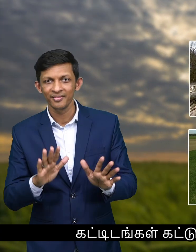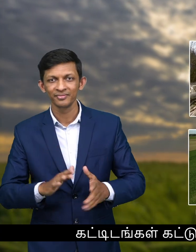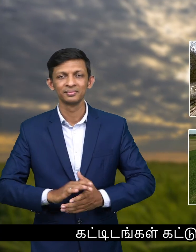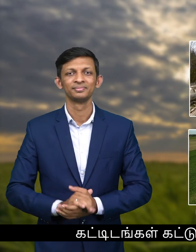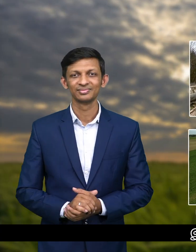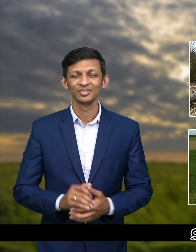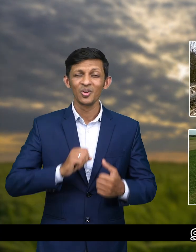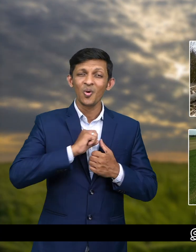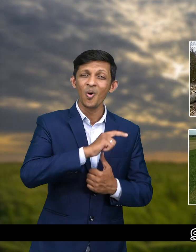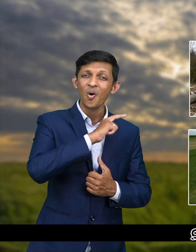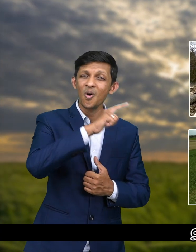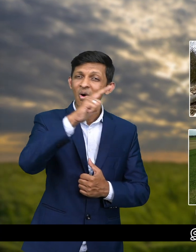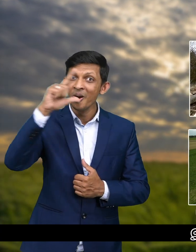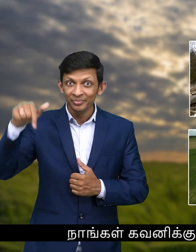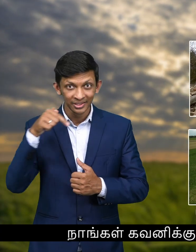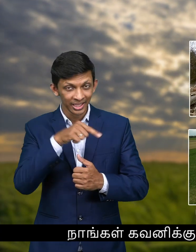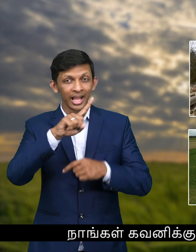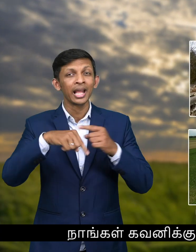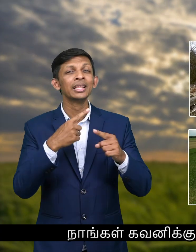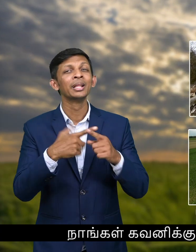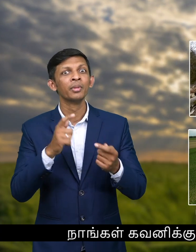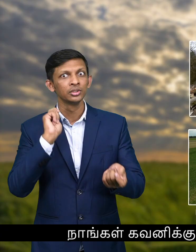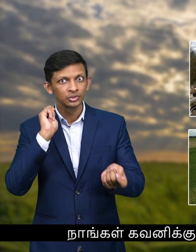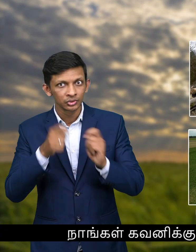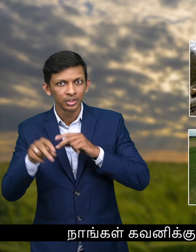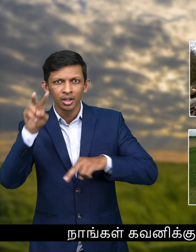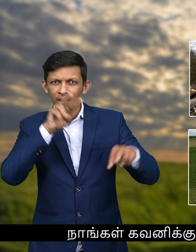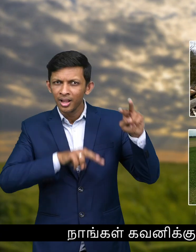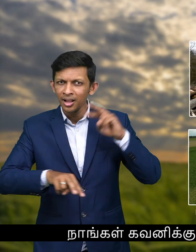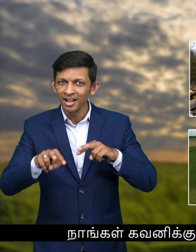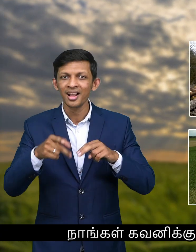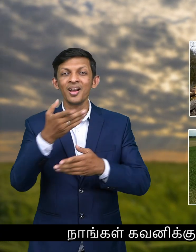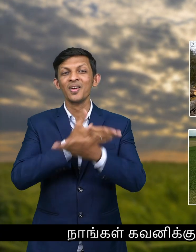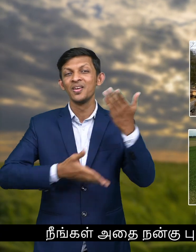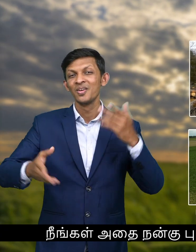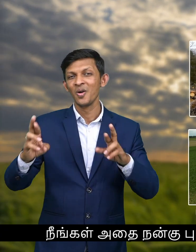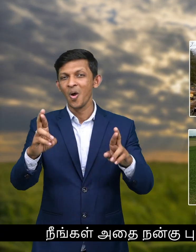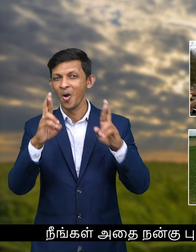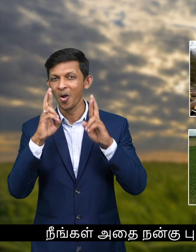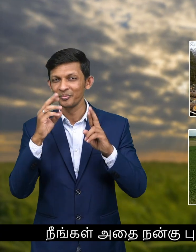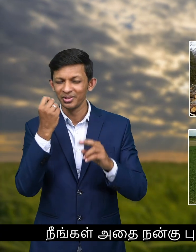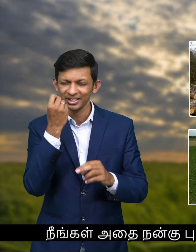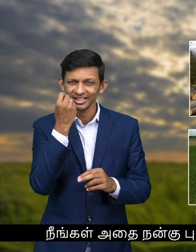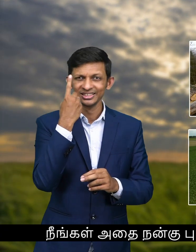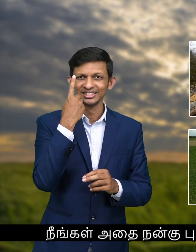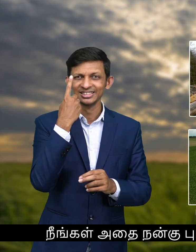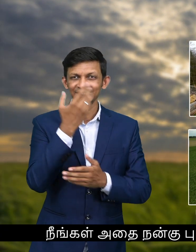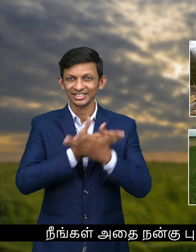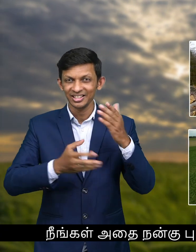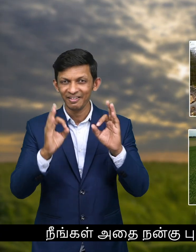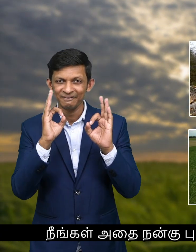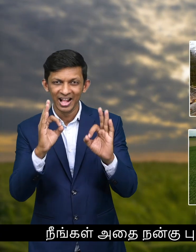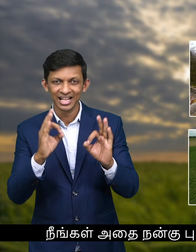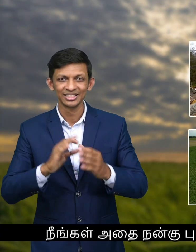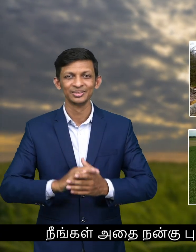நிகழாது. இவை அனைத்தும் நாம் கவனிக்கும் மாற்றங்களை பற்றியது மற்றும் நீங்கள் அதை நன்கு புரிந்து